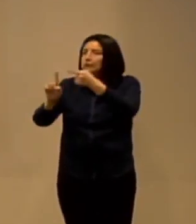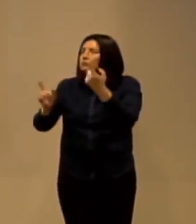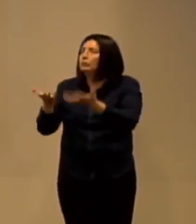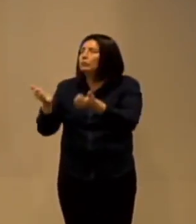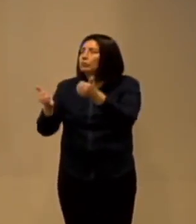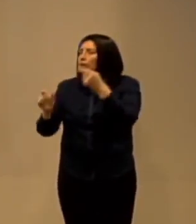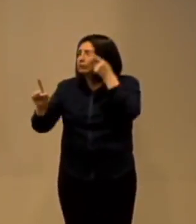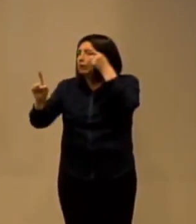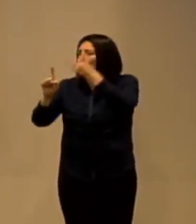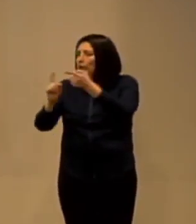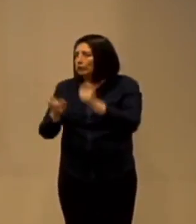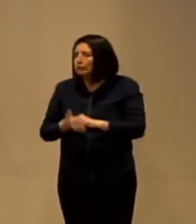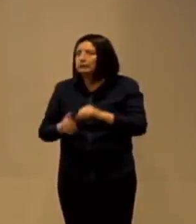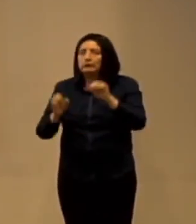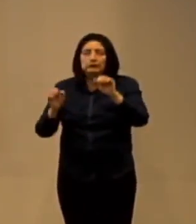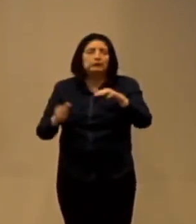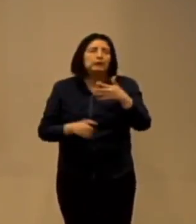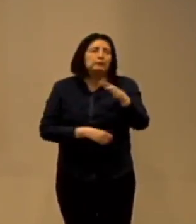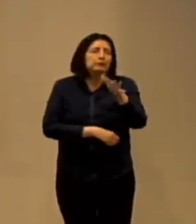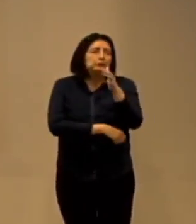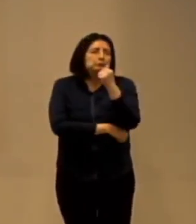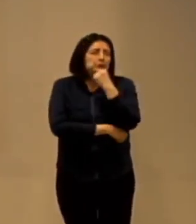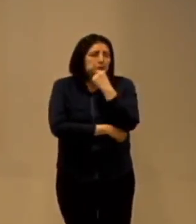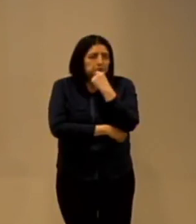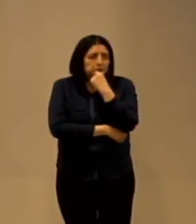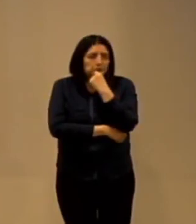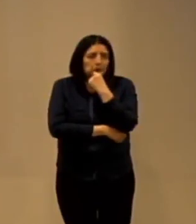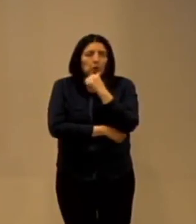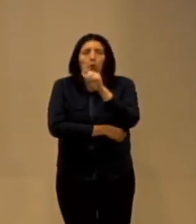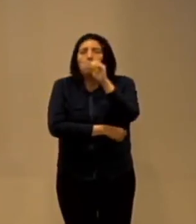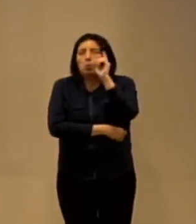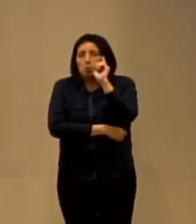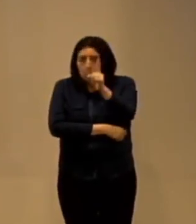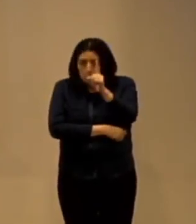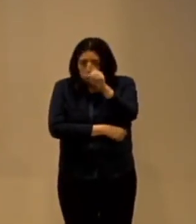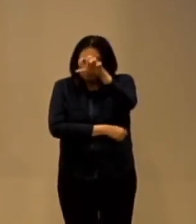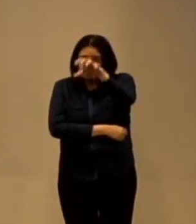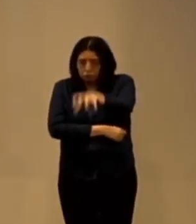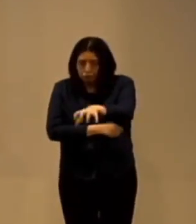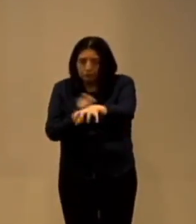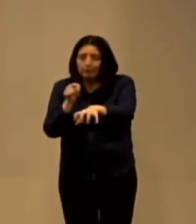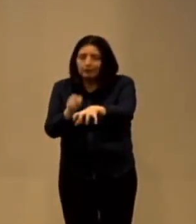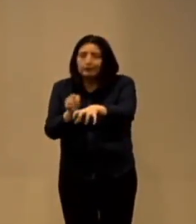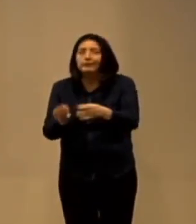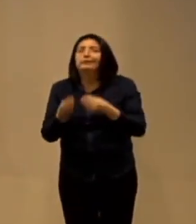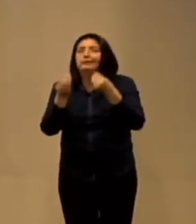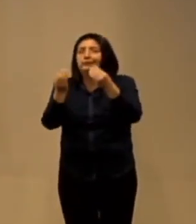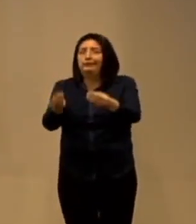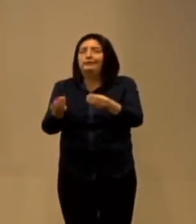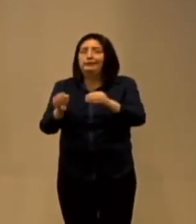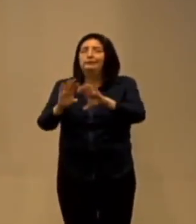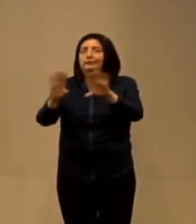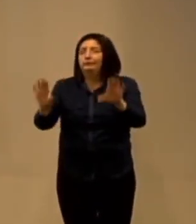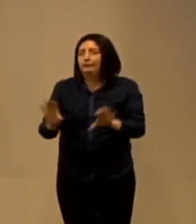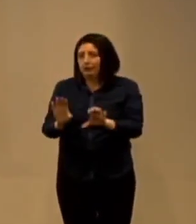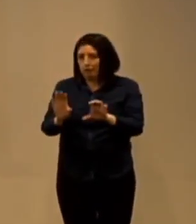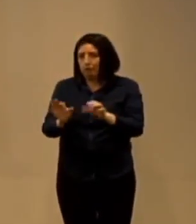la meta de que exista por lo menos un establecimiento certificador por